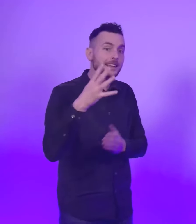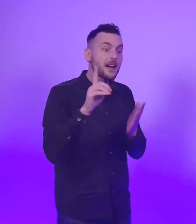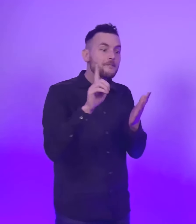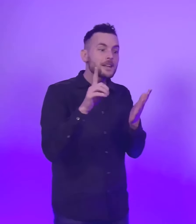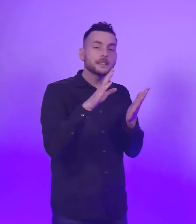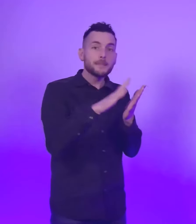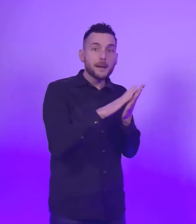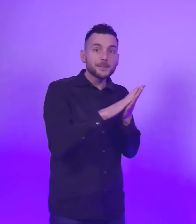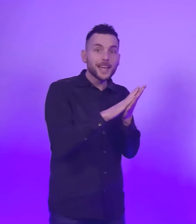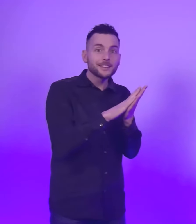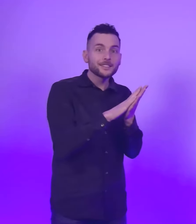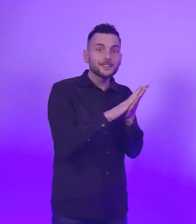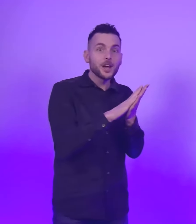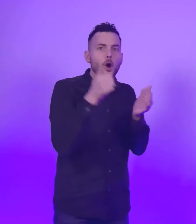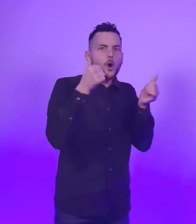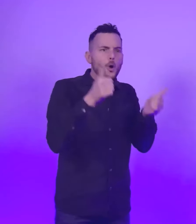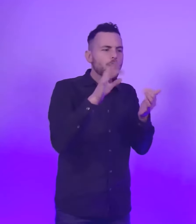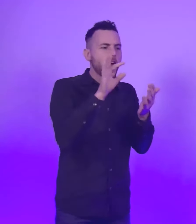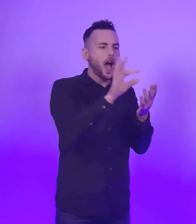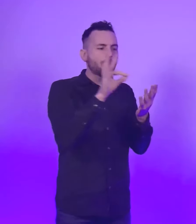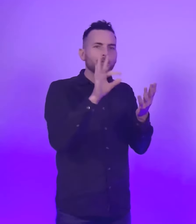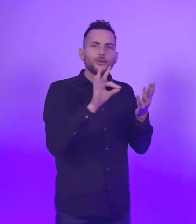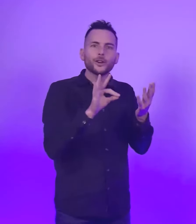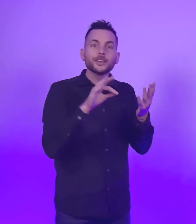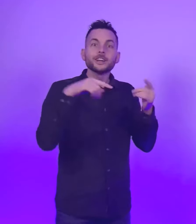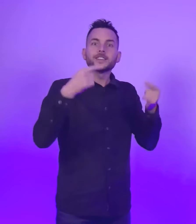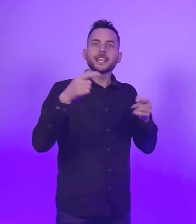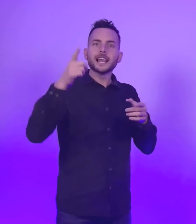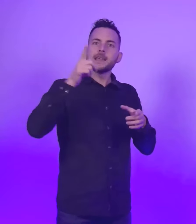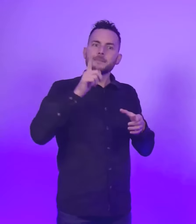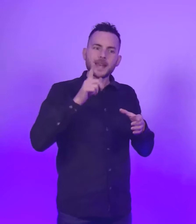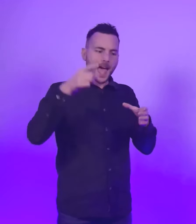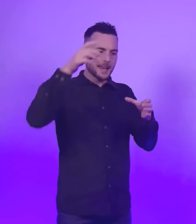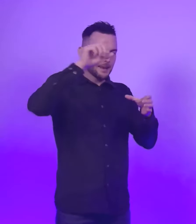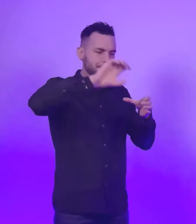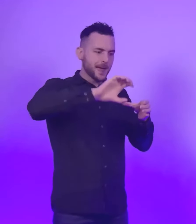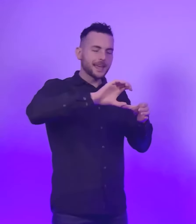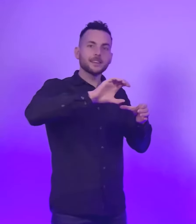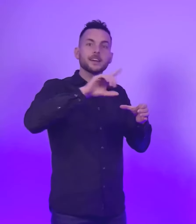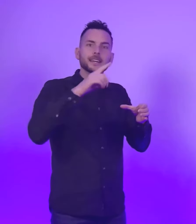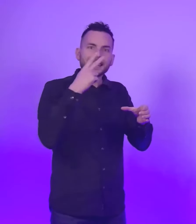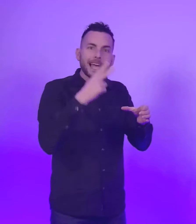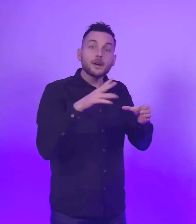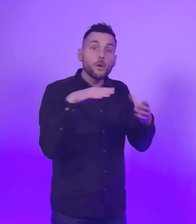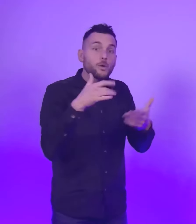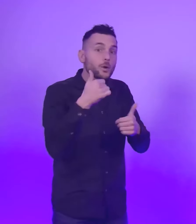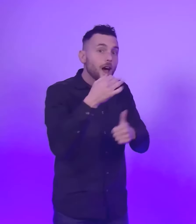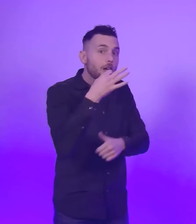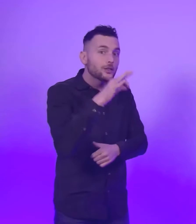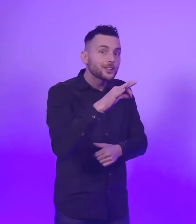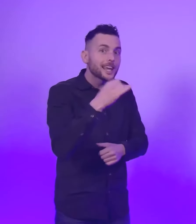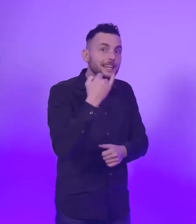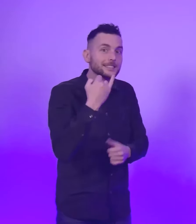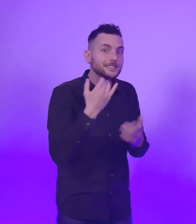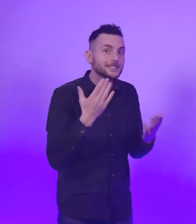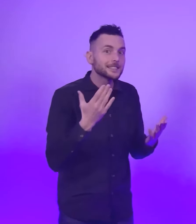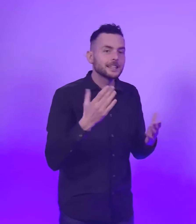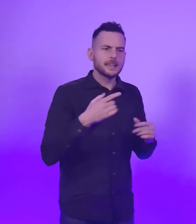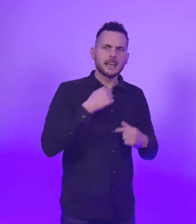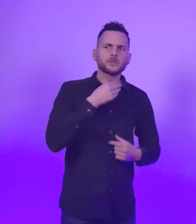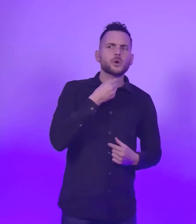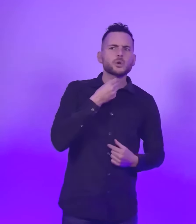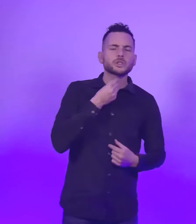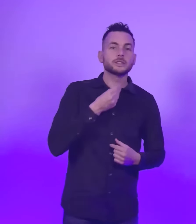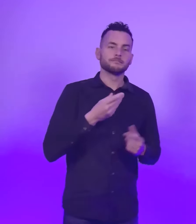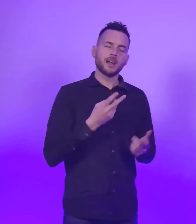Kies het goede antwoord en schenk dan wat limonade in een beker om te zien of dit het goede antwoord is. Oh, lekker. Okay. Ik heb wel een beetje dorst. Oh, nou, kijk. We kunnen allebei